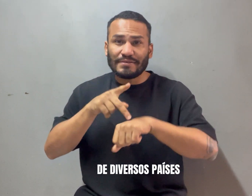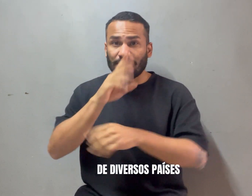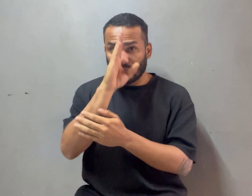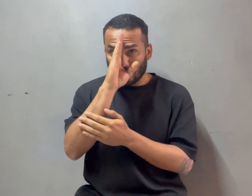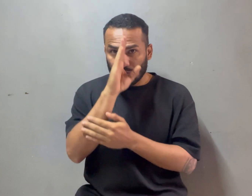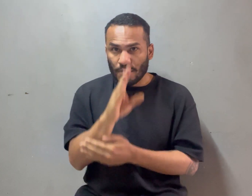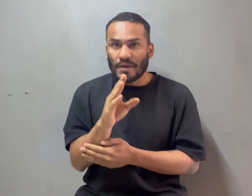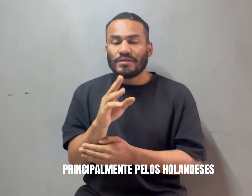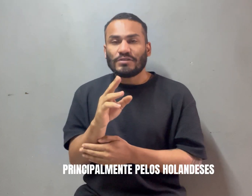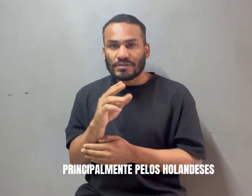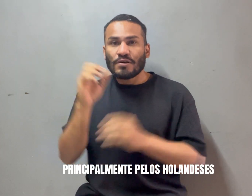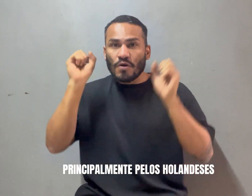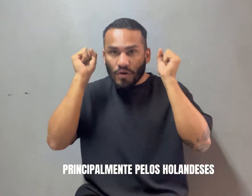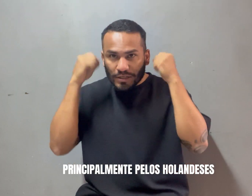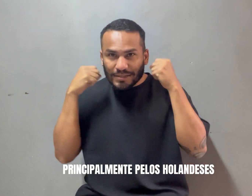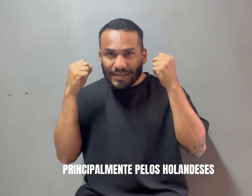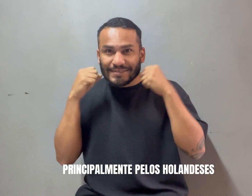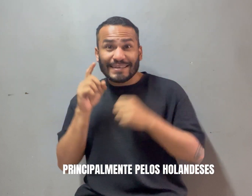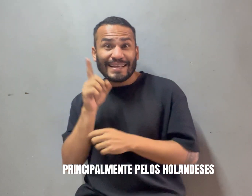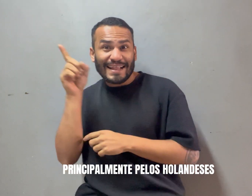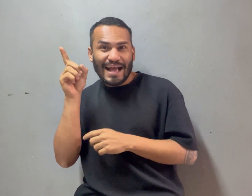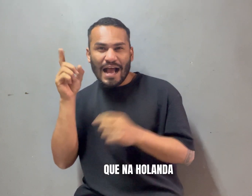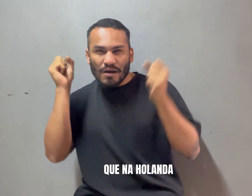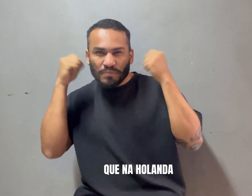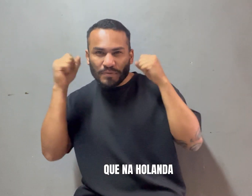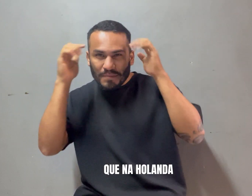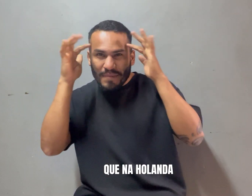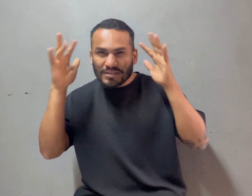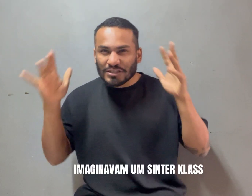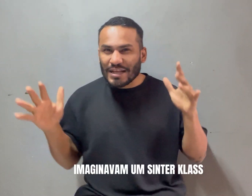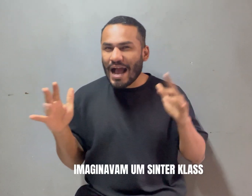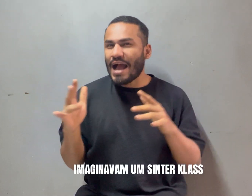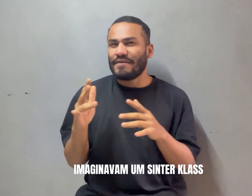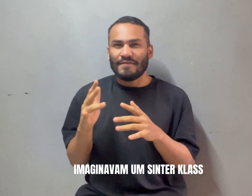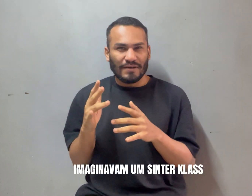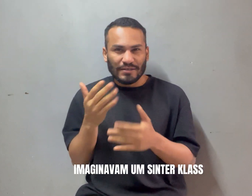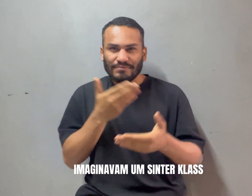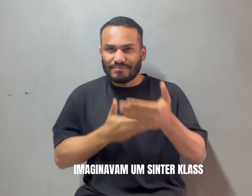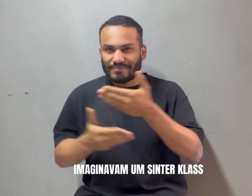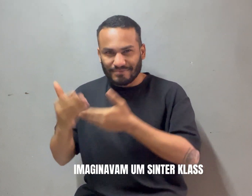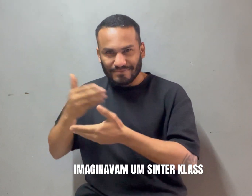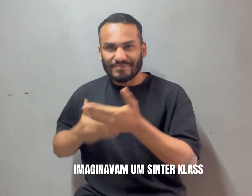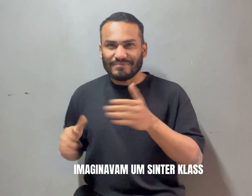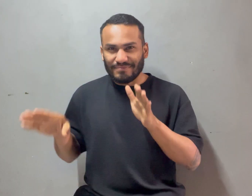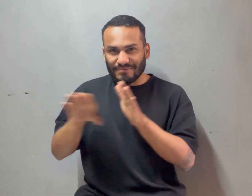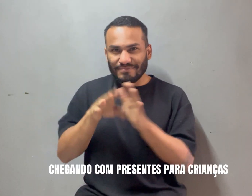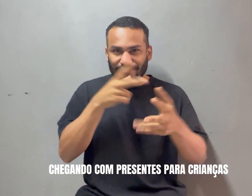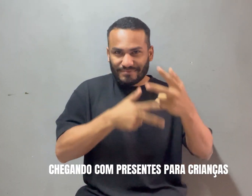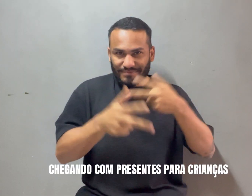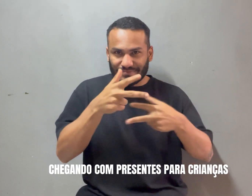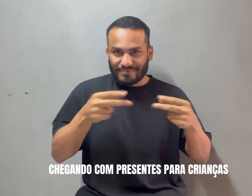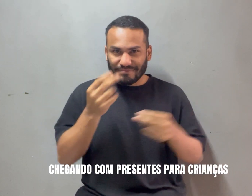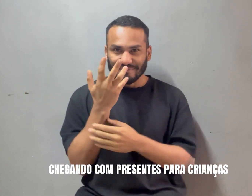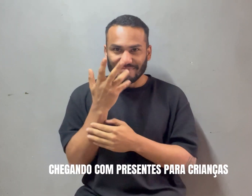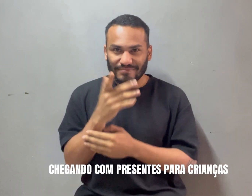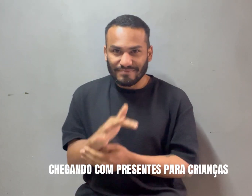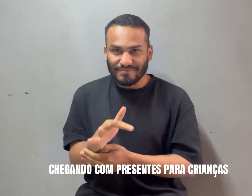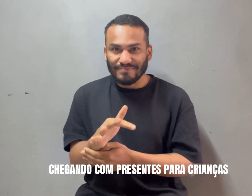países. Principalmente pelos holandeses, que na Holanda imaginavam Sinterklaas chegando com presentes para